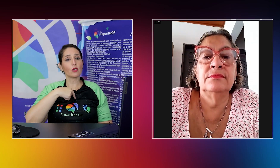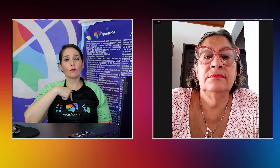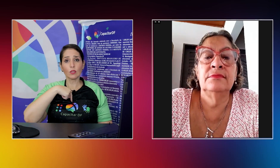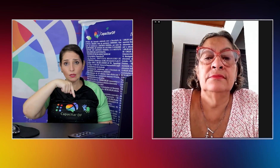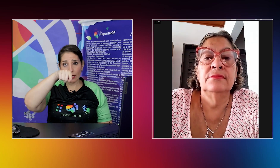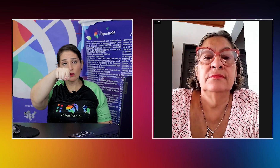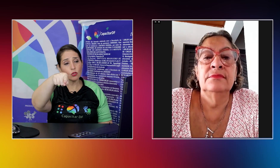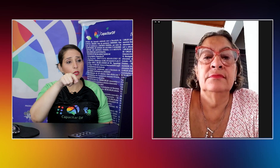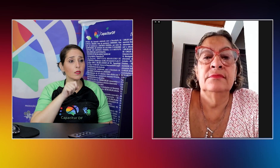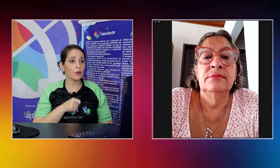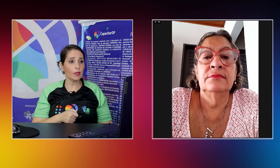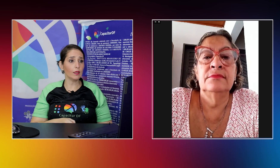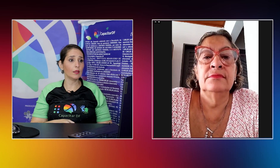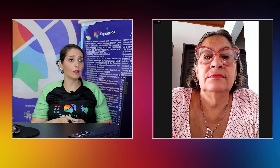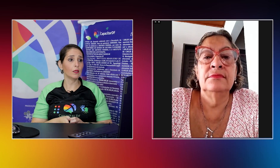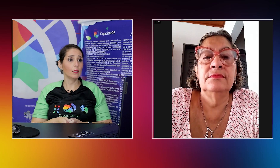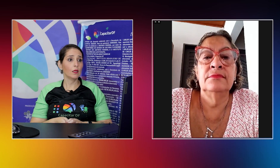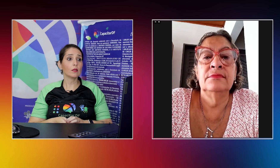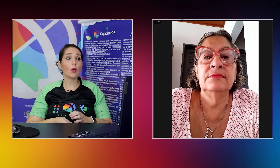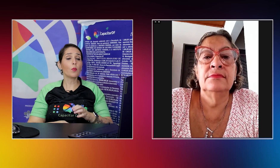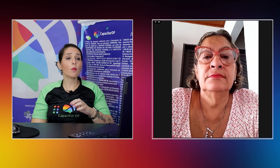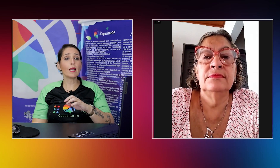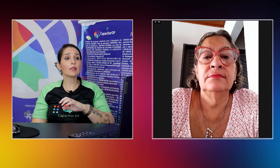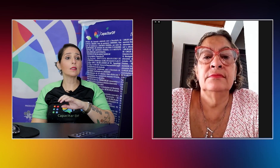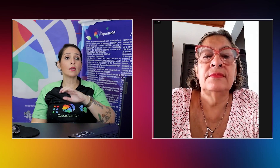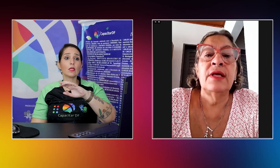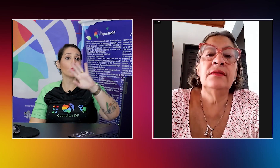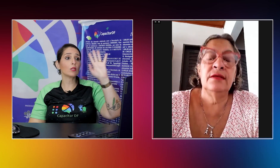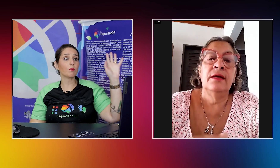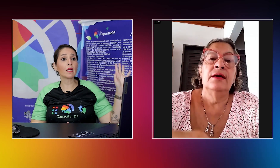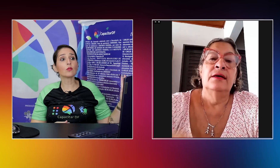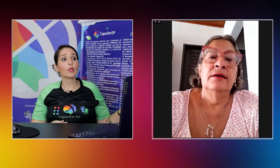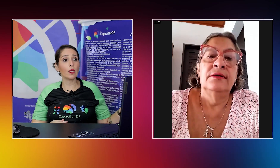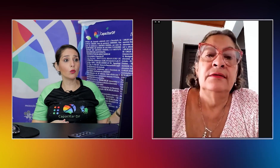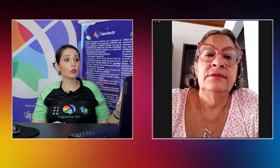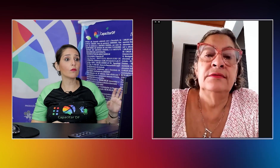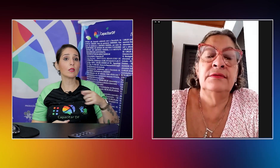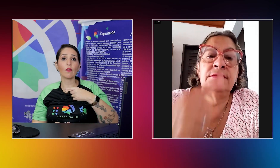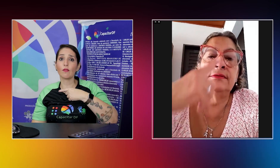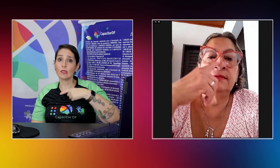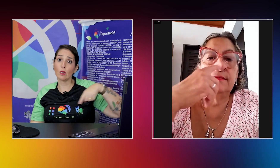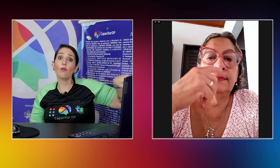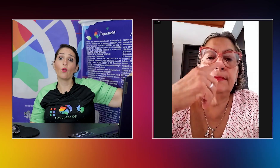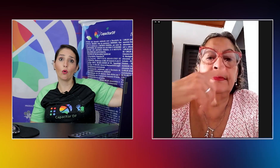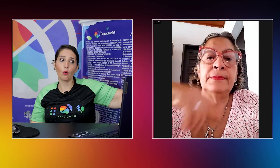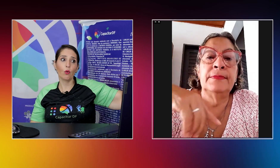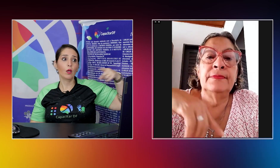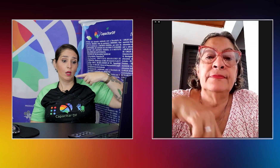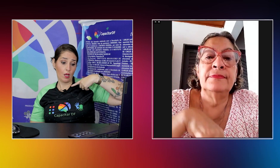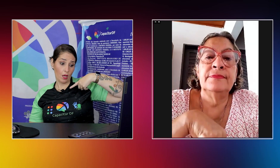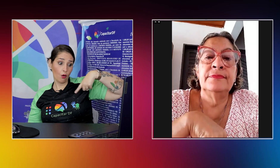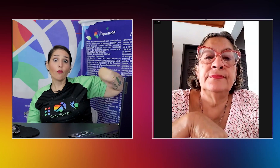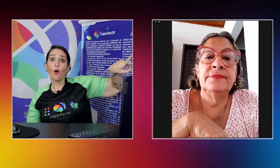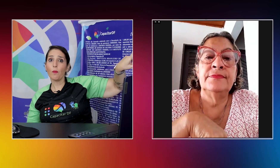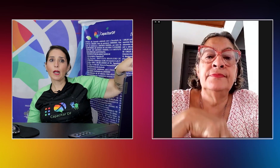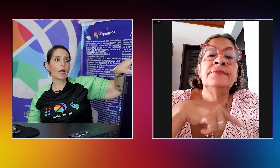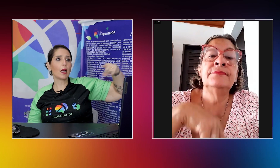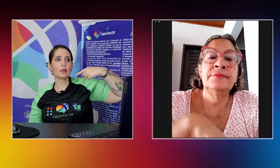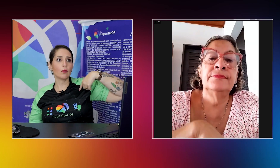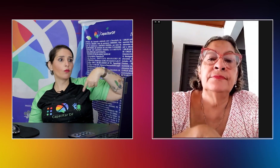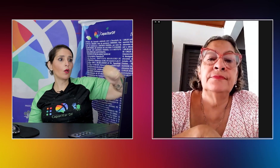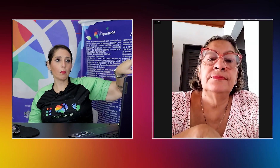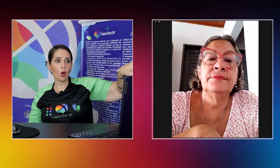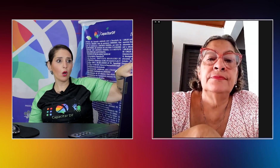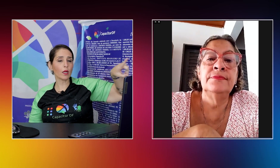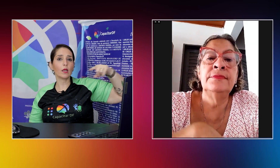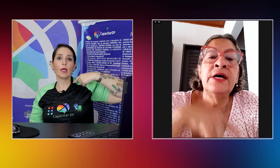vai achar que você está indo em direção a ele. Então, por mais que seja um espaço neutro, você vai fazer assim, eu vou. Eu vou para casa,